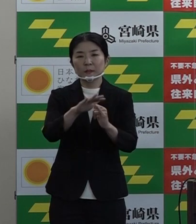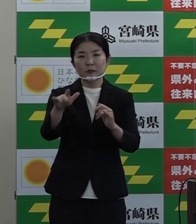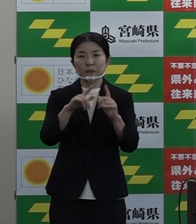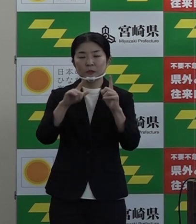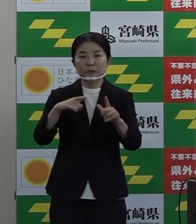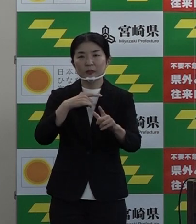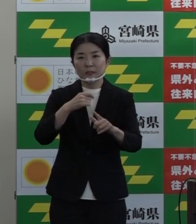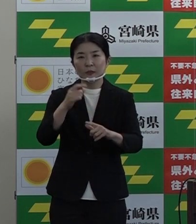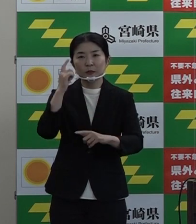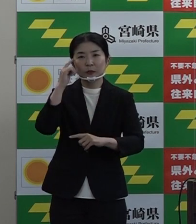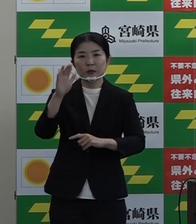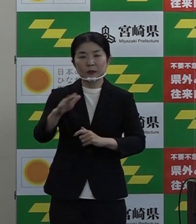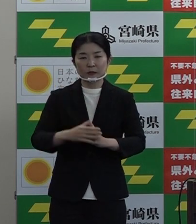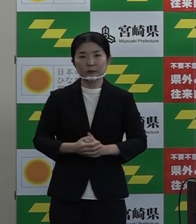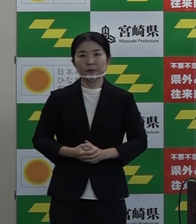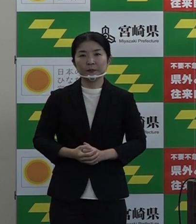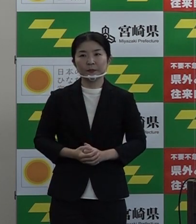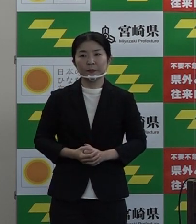ております。